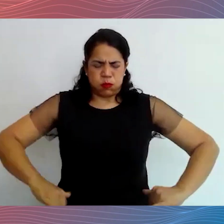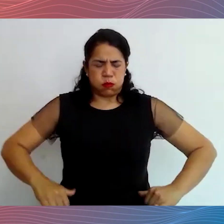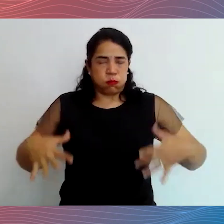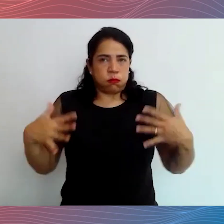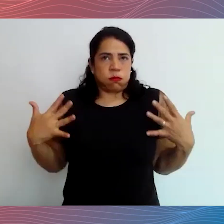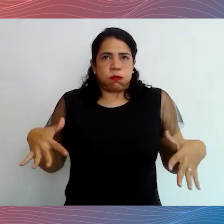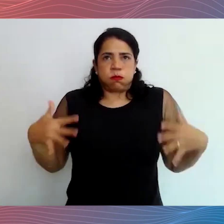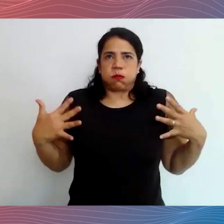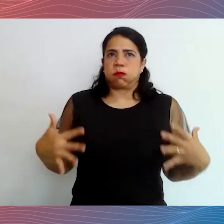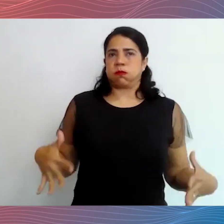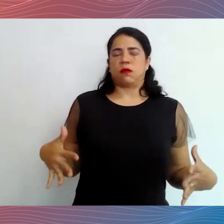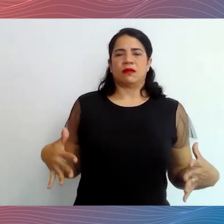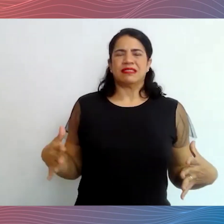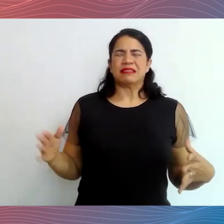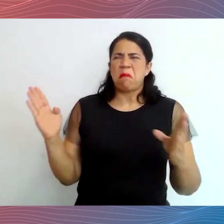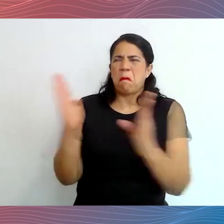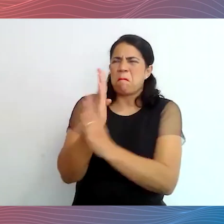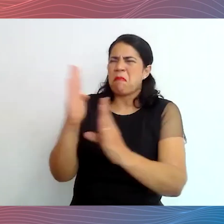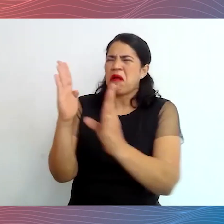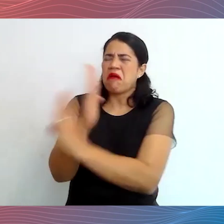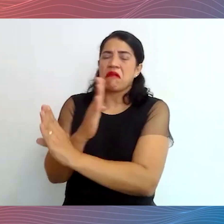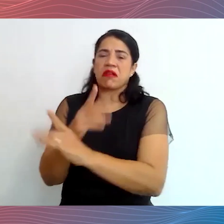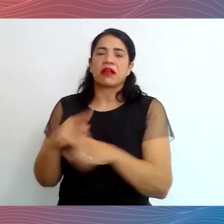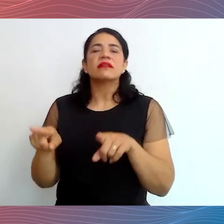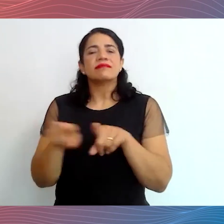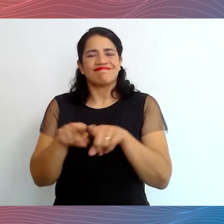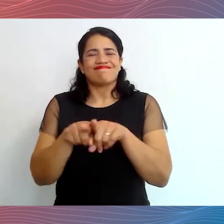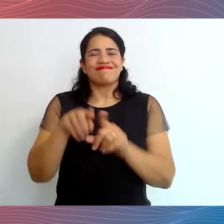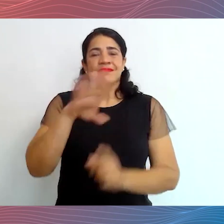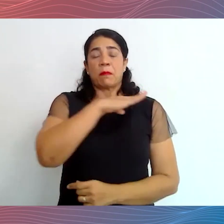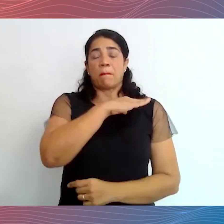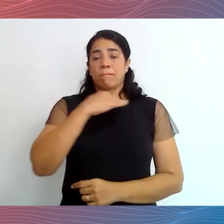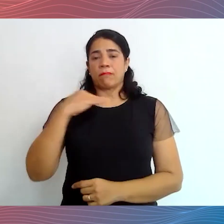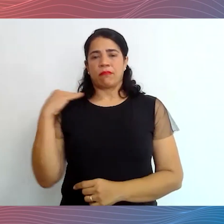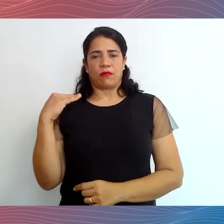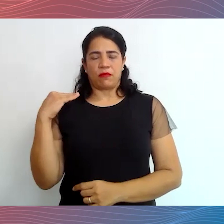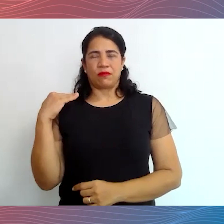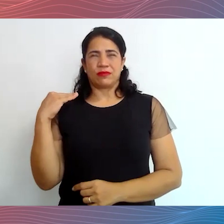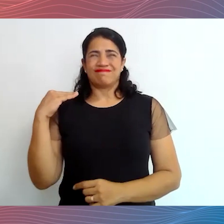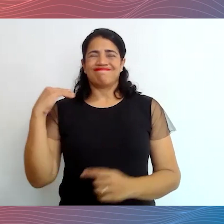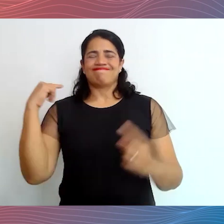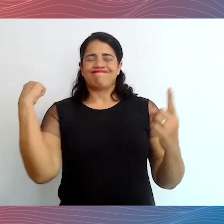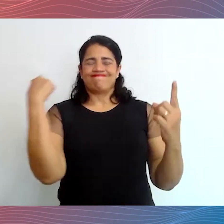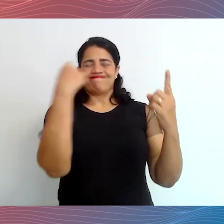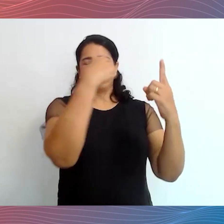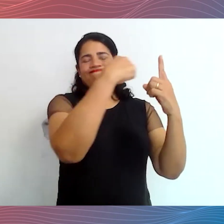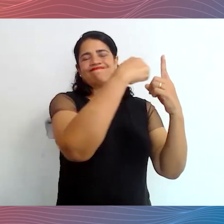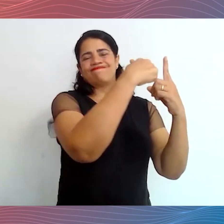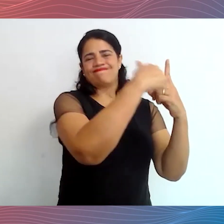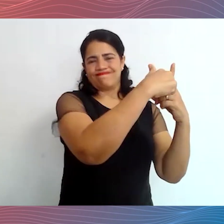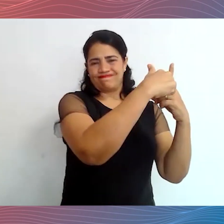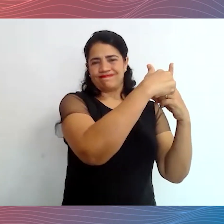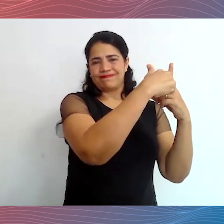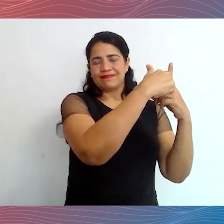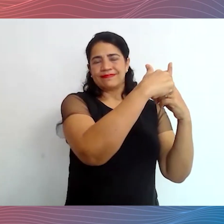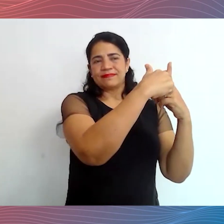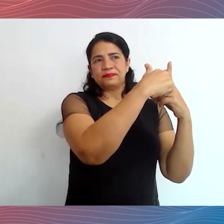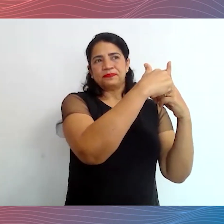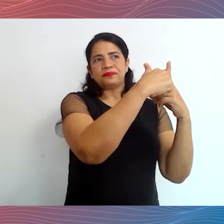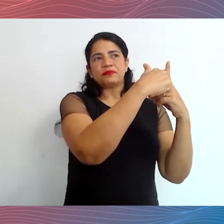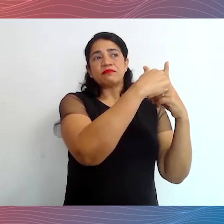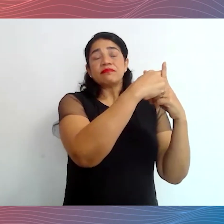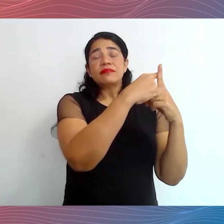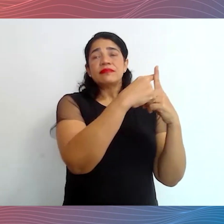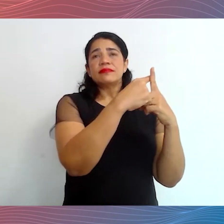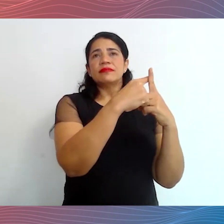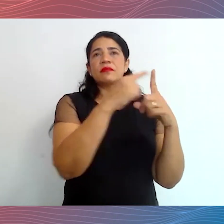foi morto, e morto da pior morte, a morte de cruz. Mas isso tudo